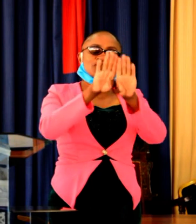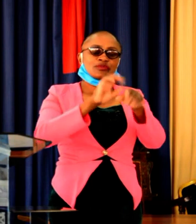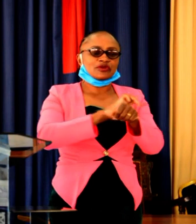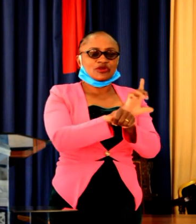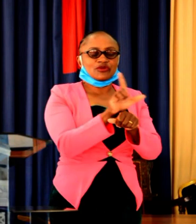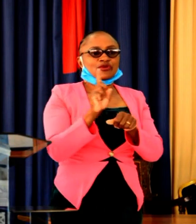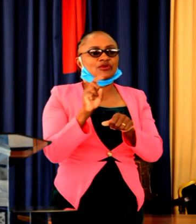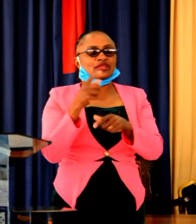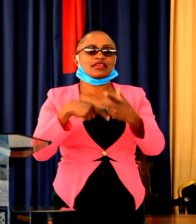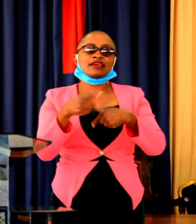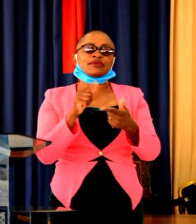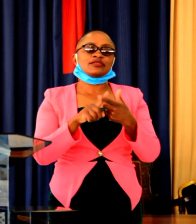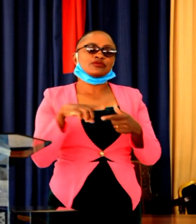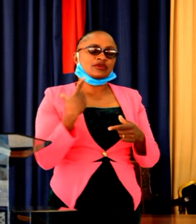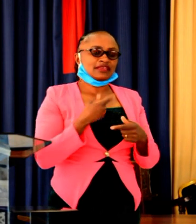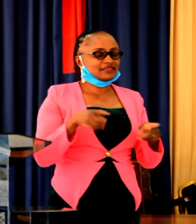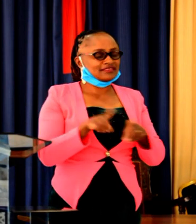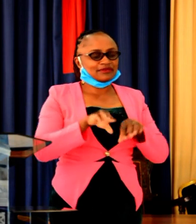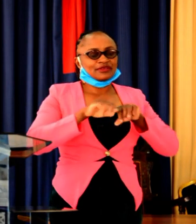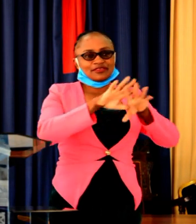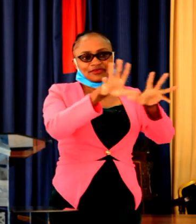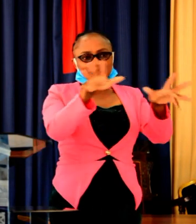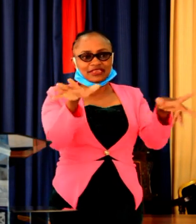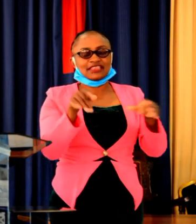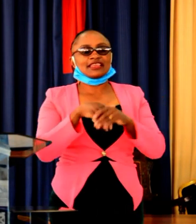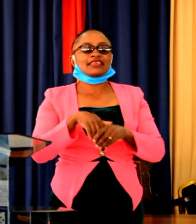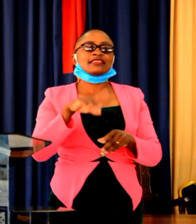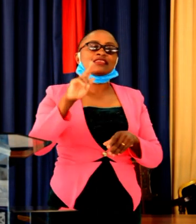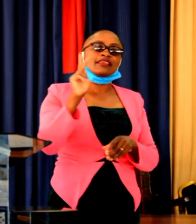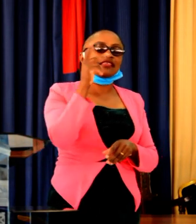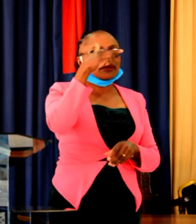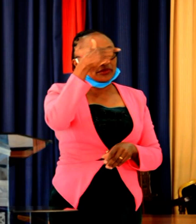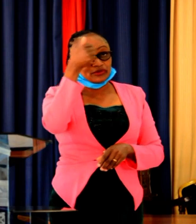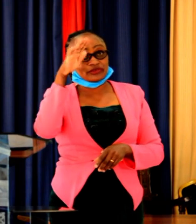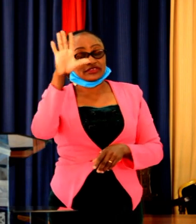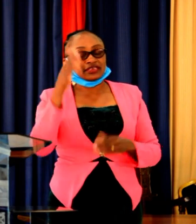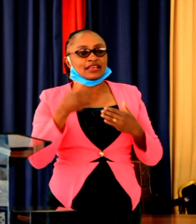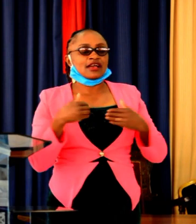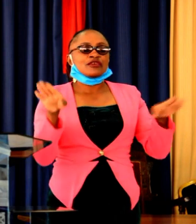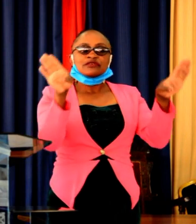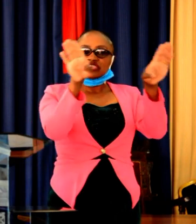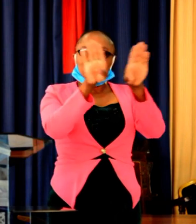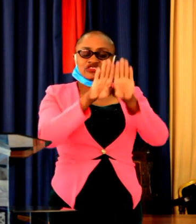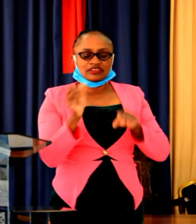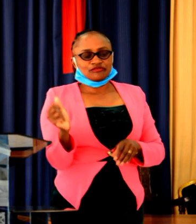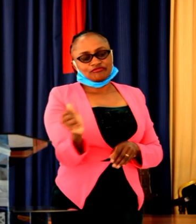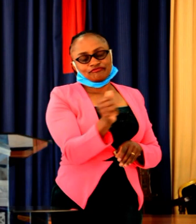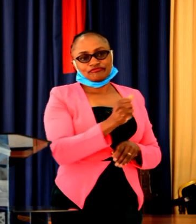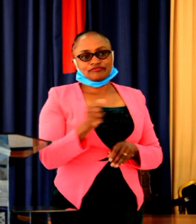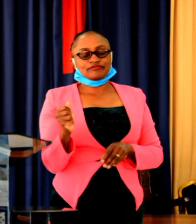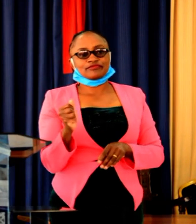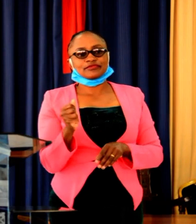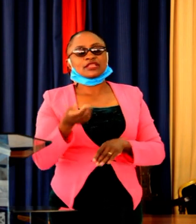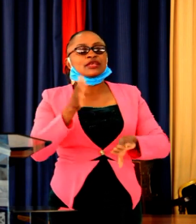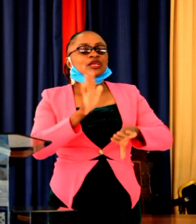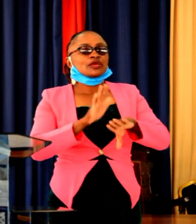kuendelea kuenea katika nchi yetu na hata katika ulimwengu. Because the door the Lord has shut, no one can open.